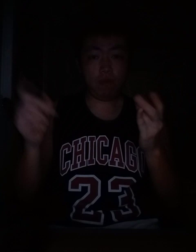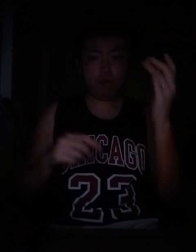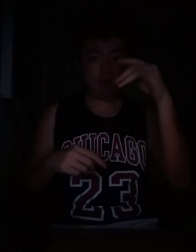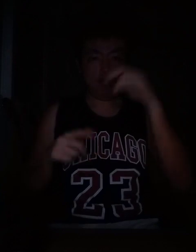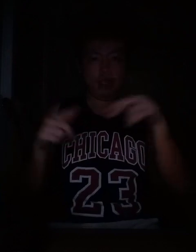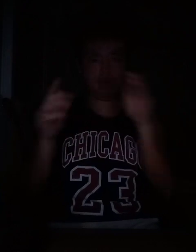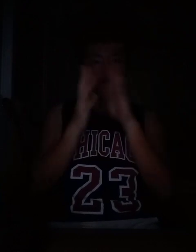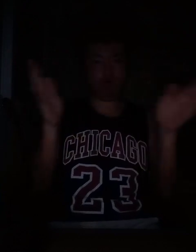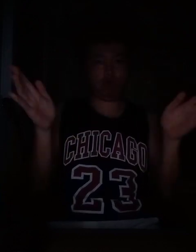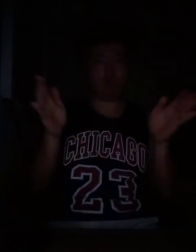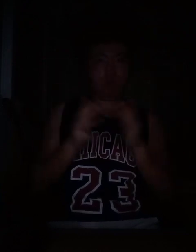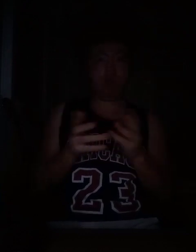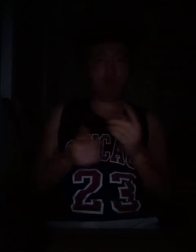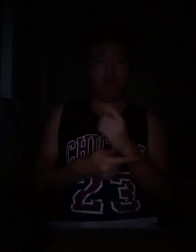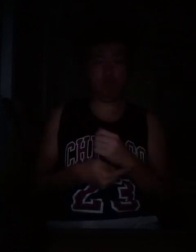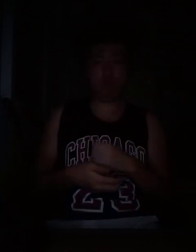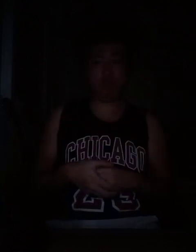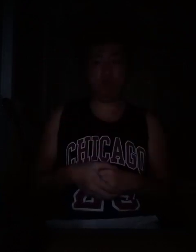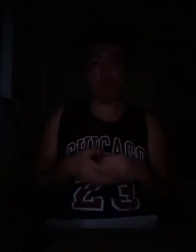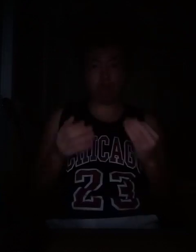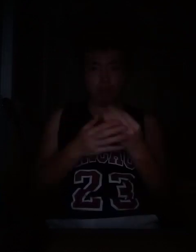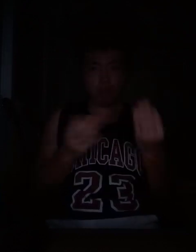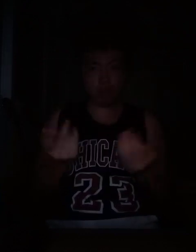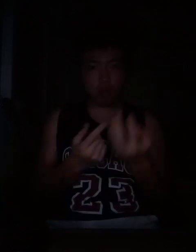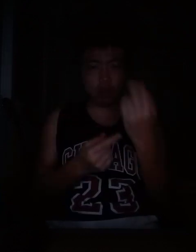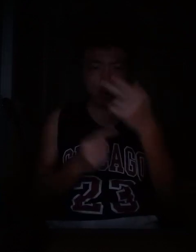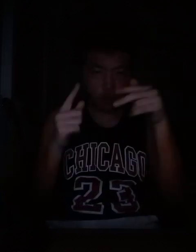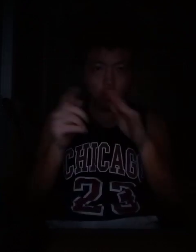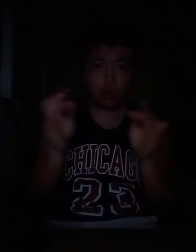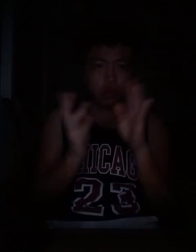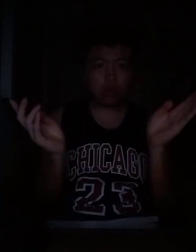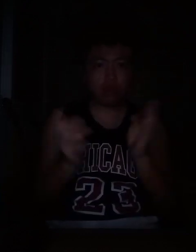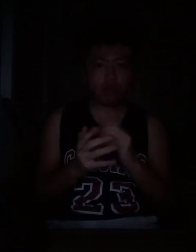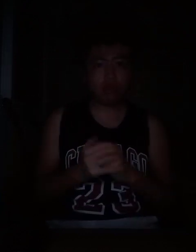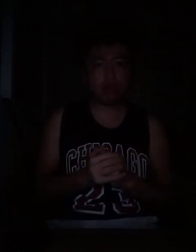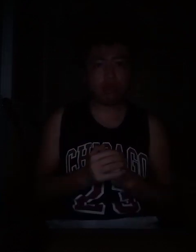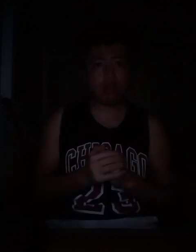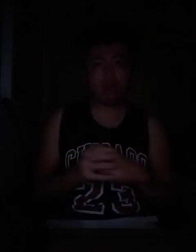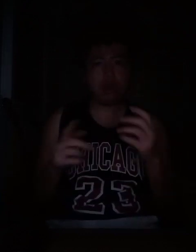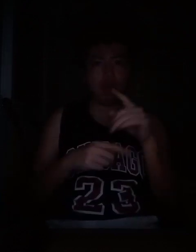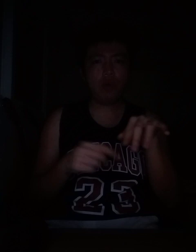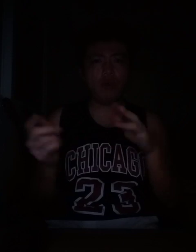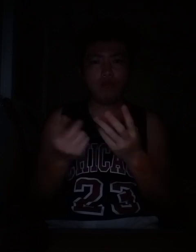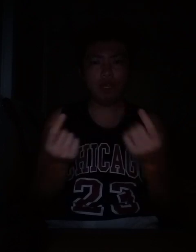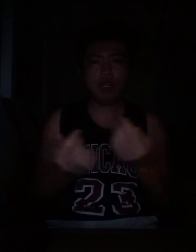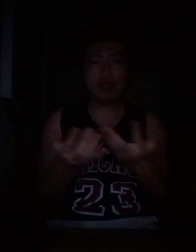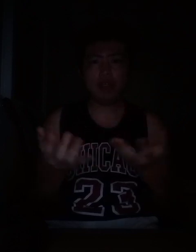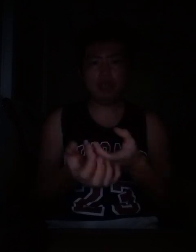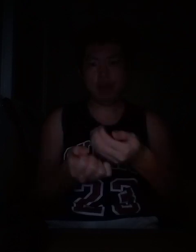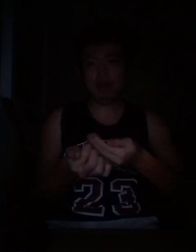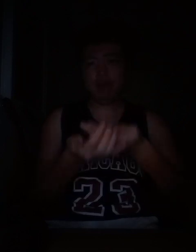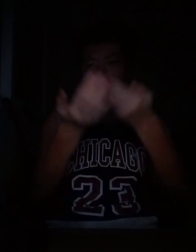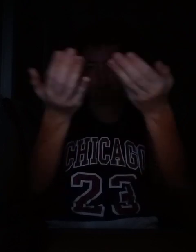본격적인 생산이 이루어지면서 기능성 식품 개발도 기대되고 있습니다. 안동문화방송 김건엽 기자입니다.